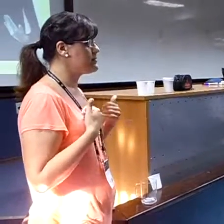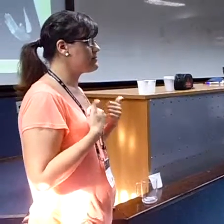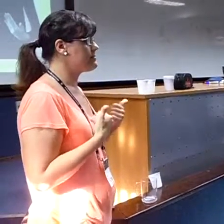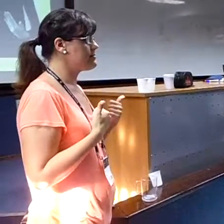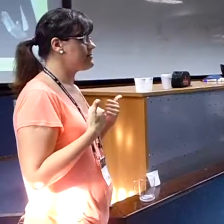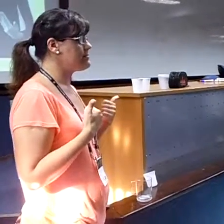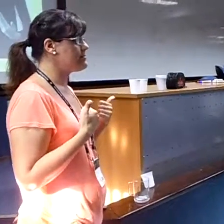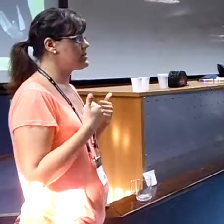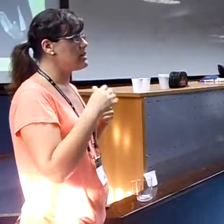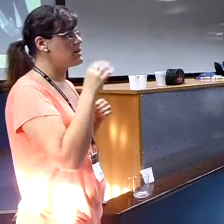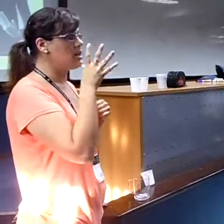É isso.